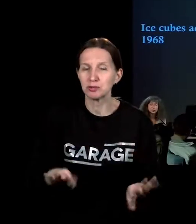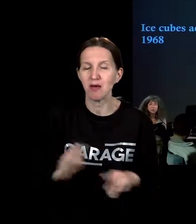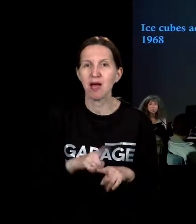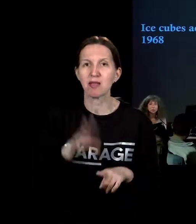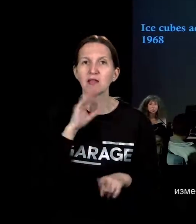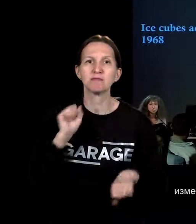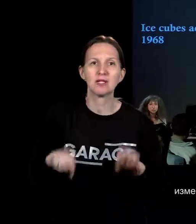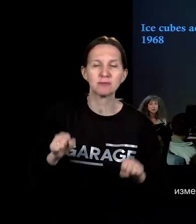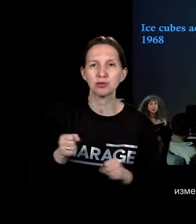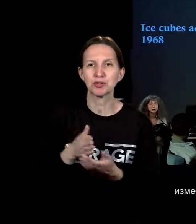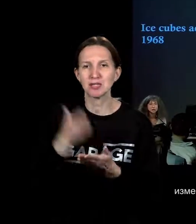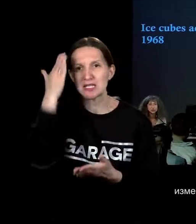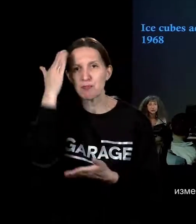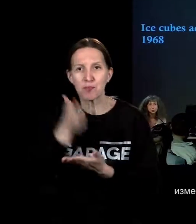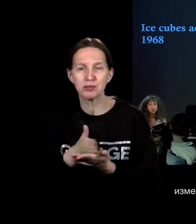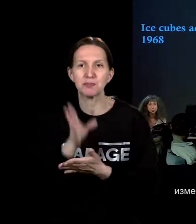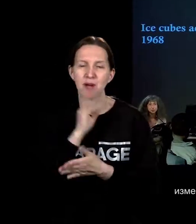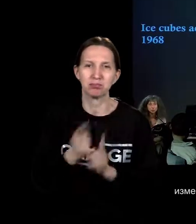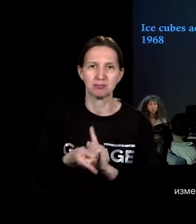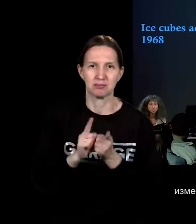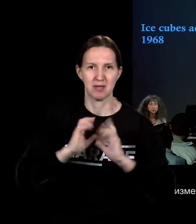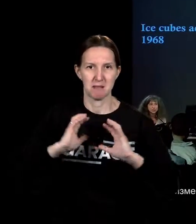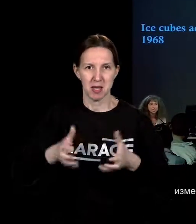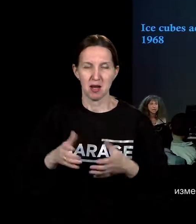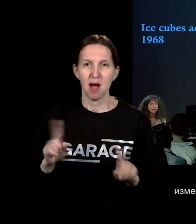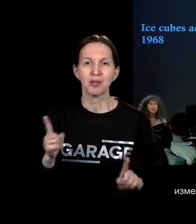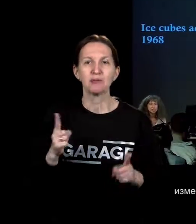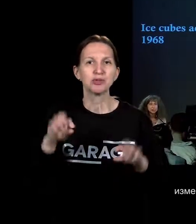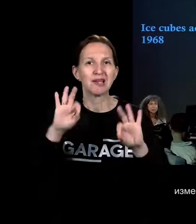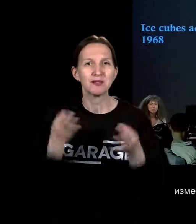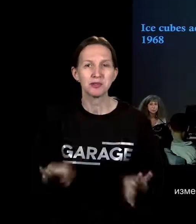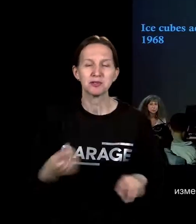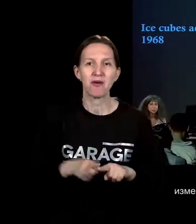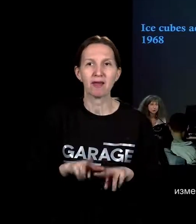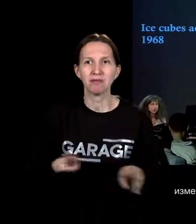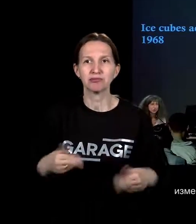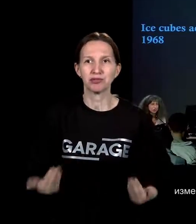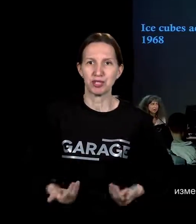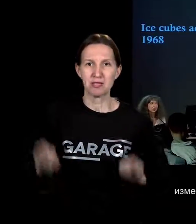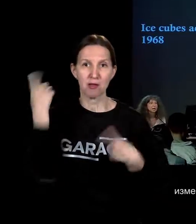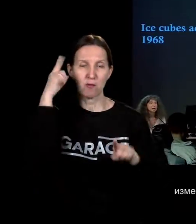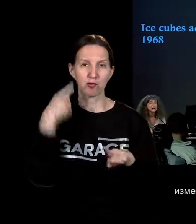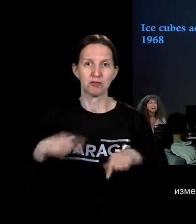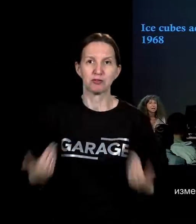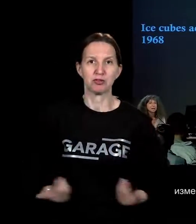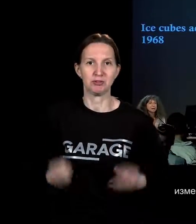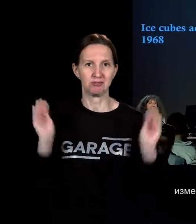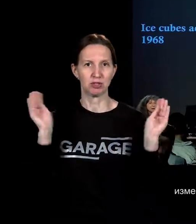изменить мир и способ изменить наши отношения с миром, что искусство является неким жизнетворчеством и жизнестроительством.